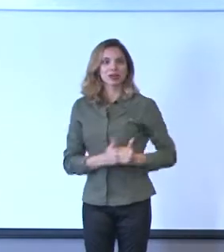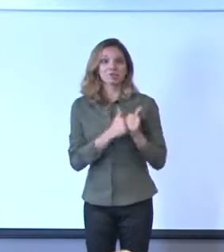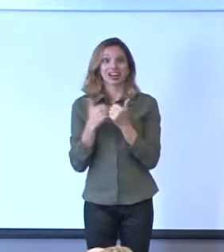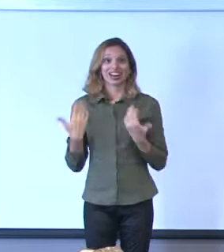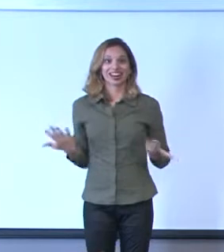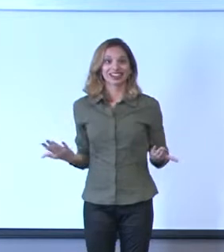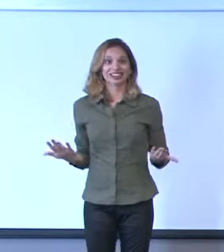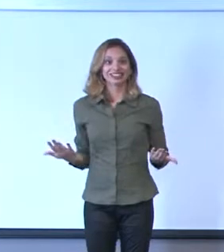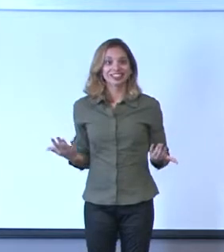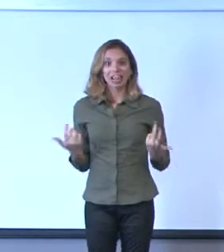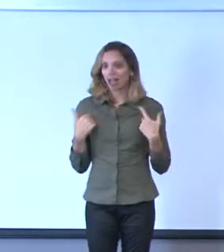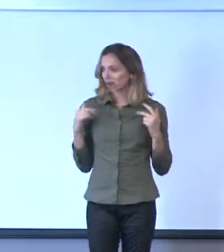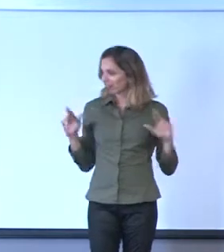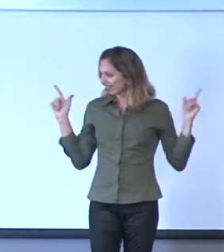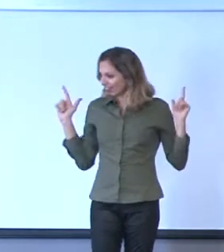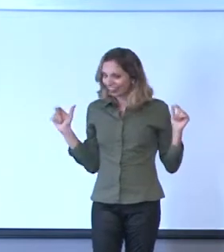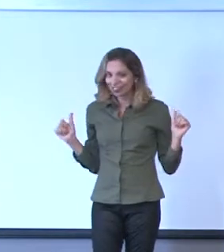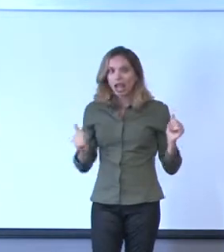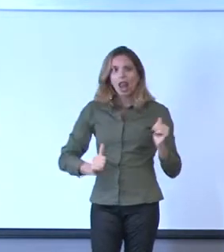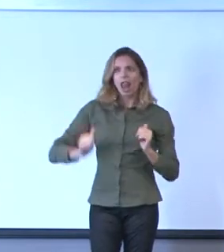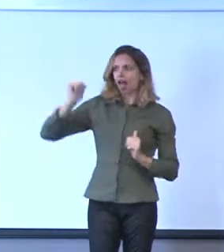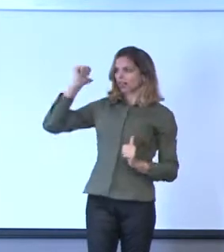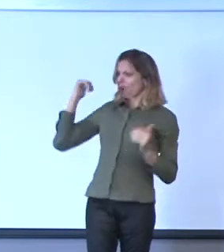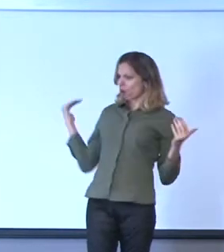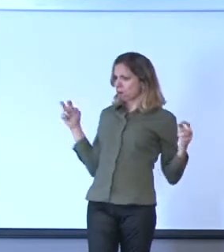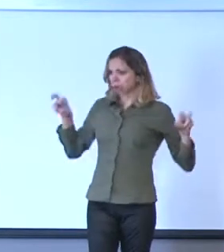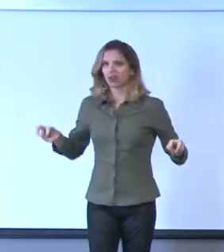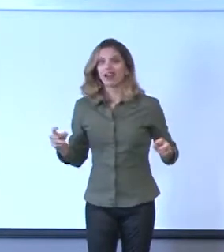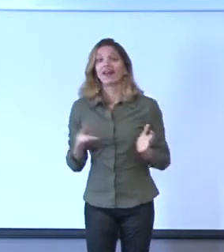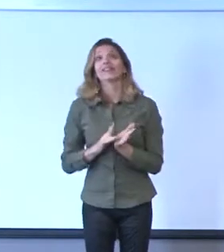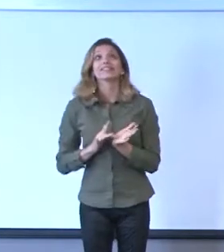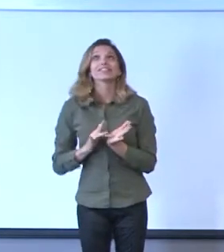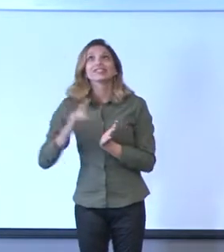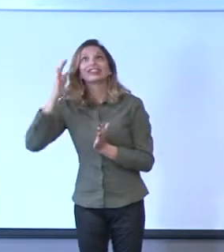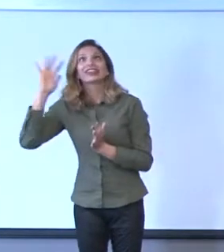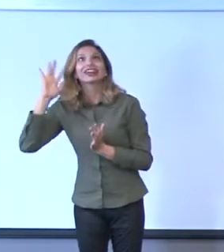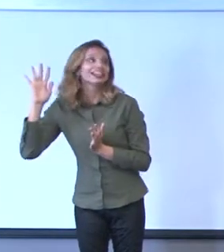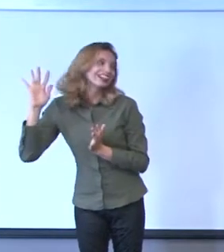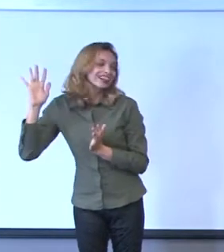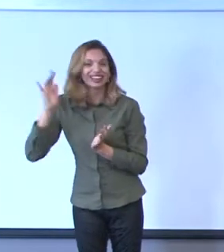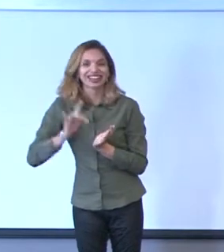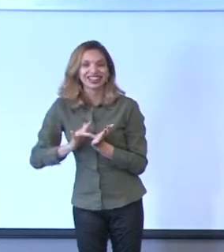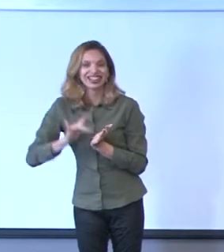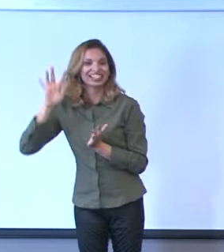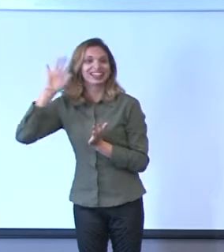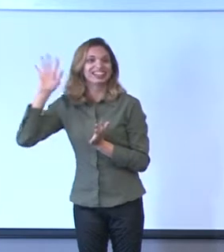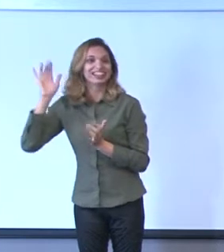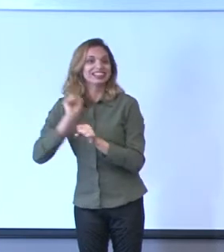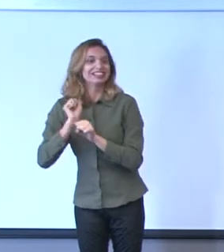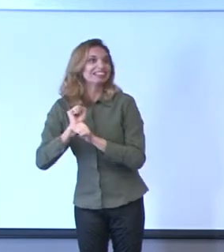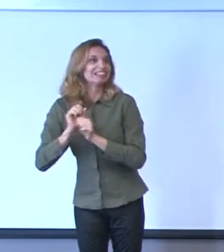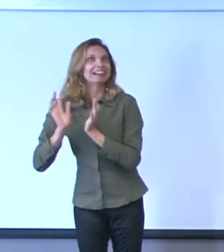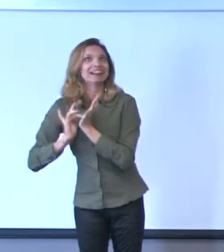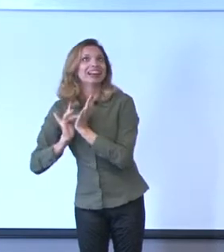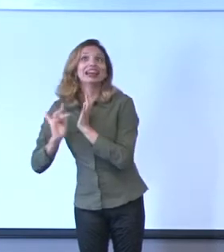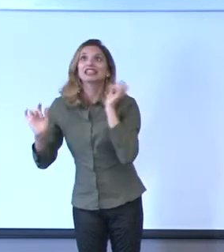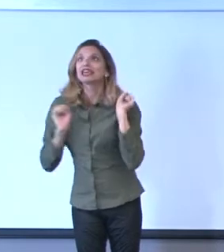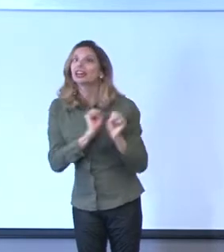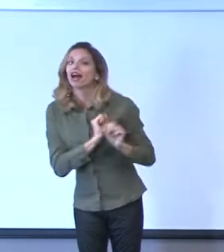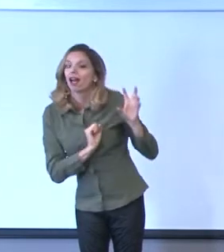Enfim, mudava completamente, e todo mundo fingindo que estava pensando, né? Esperando dar a